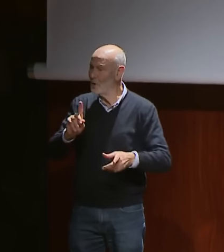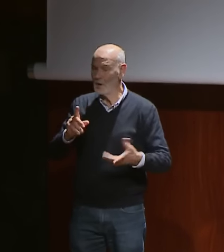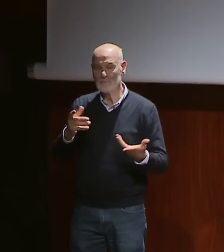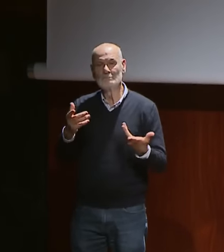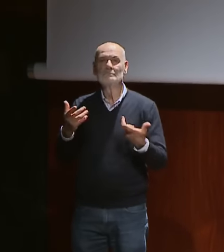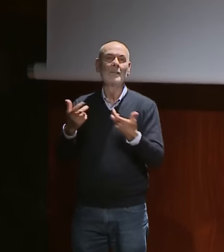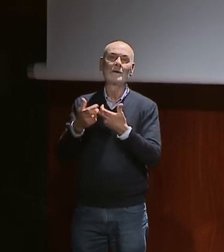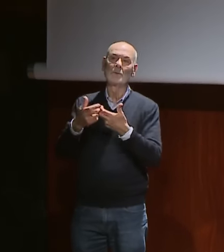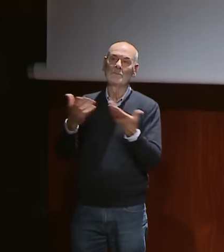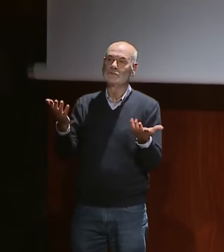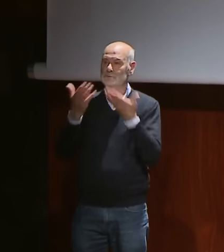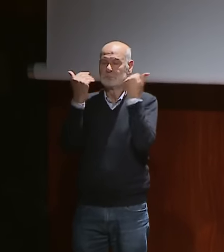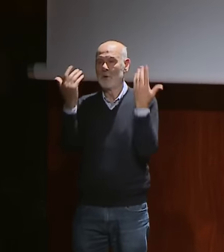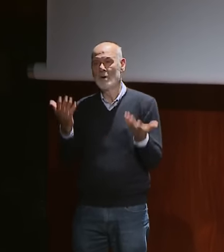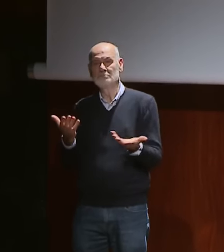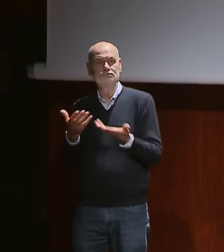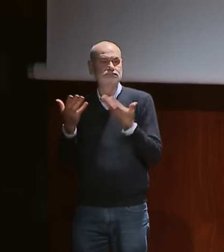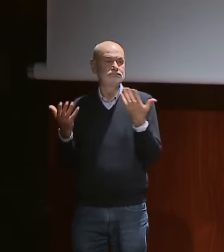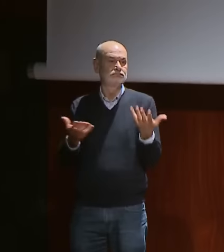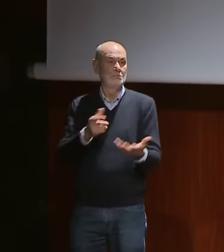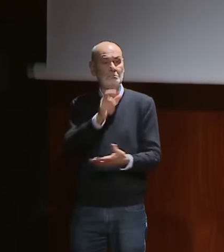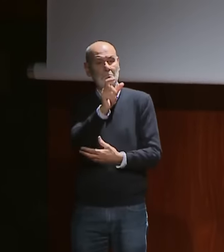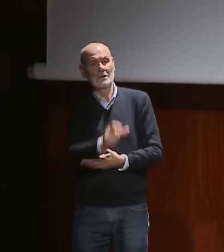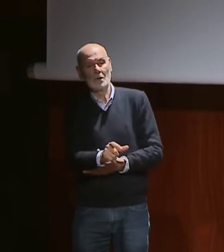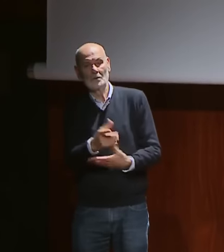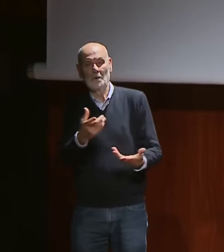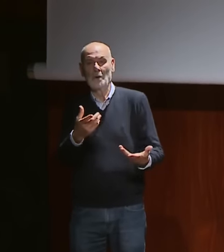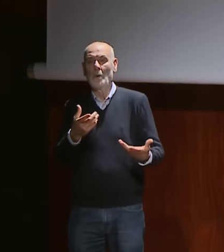niveau du... je ne sais pas,